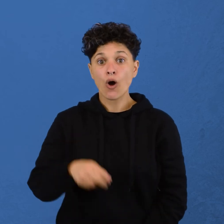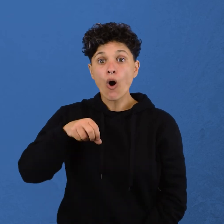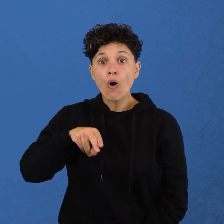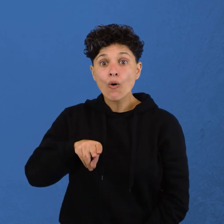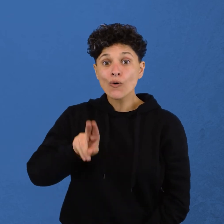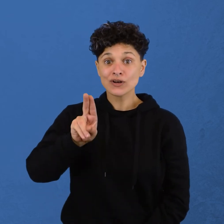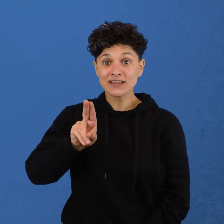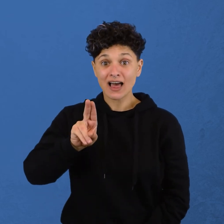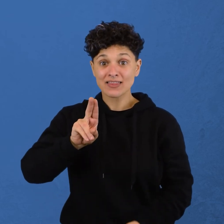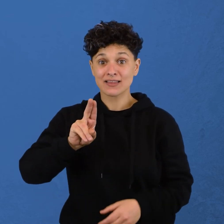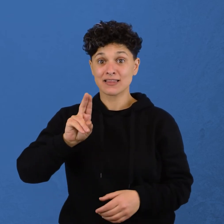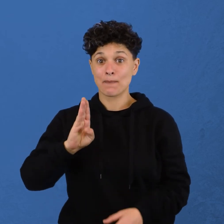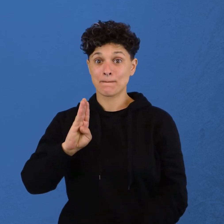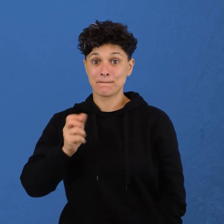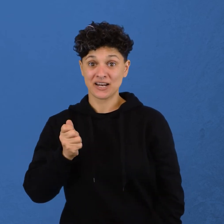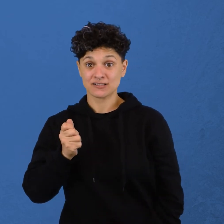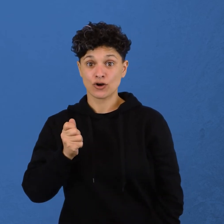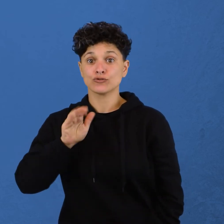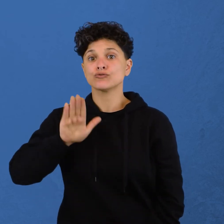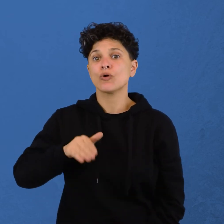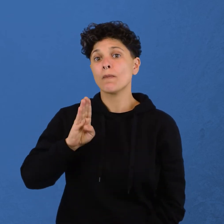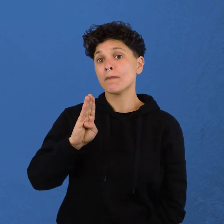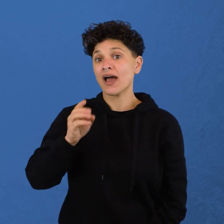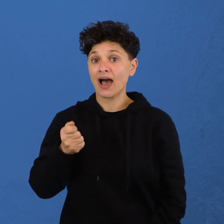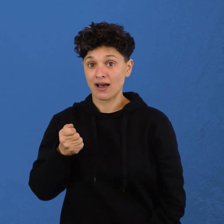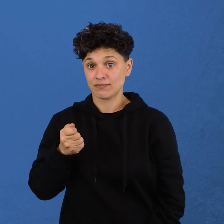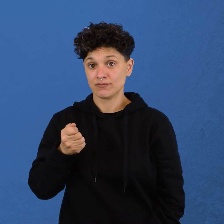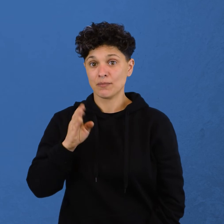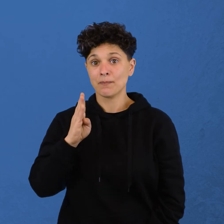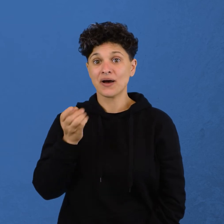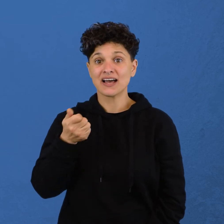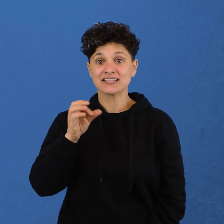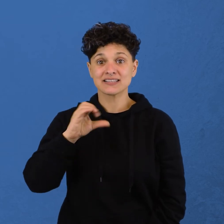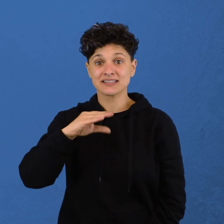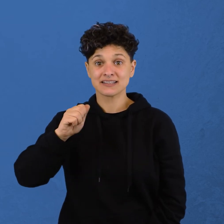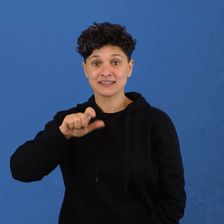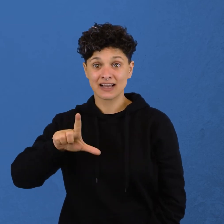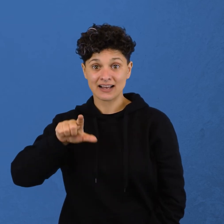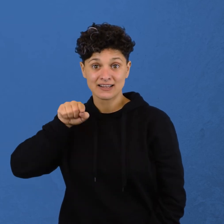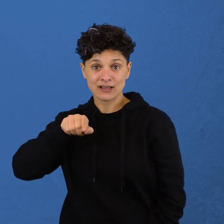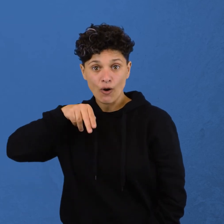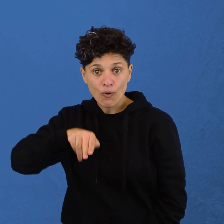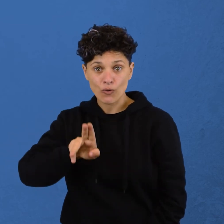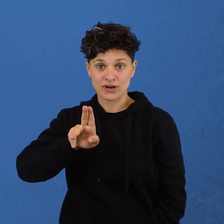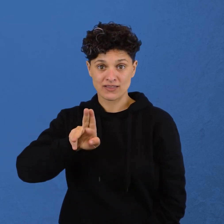La unidad de presión del SI es el pascal, PA, que se define como la